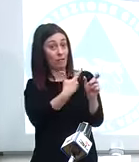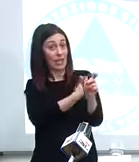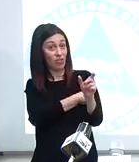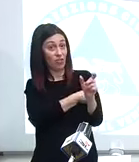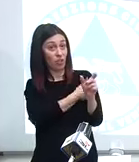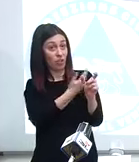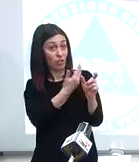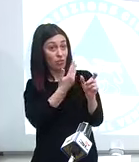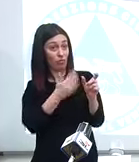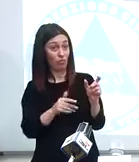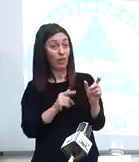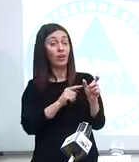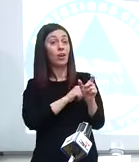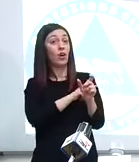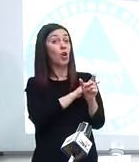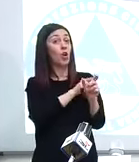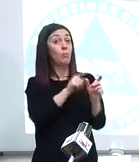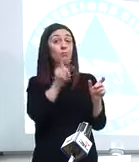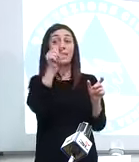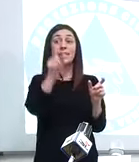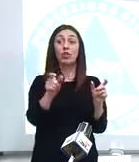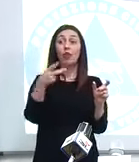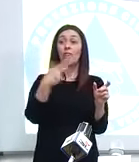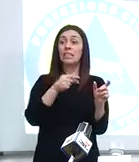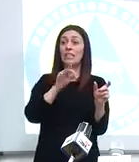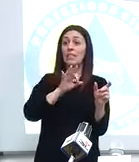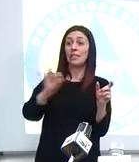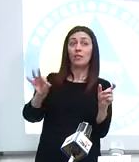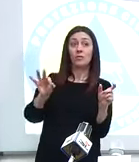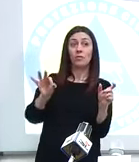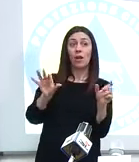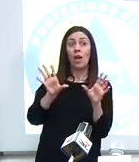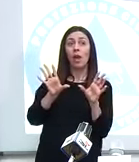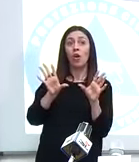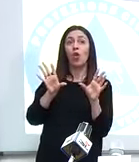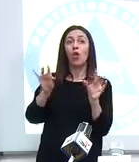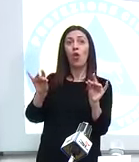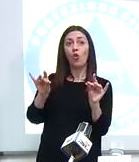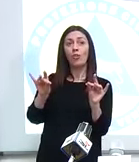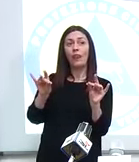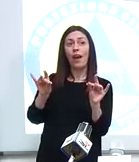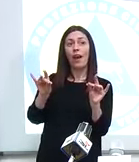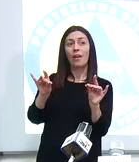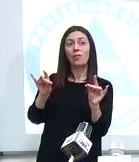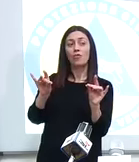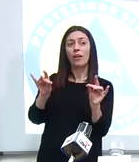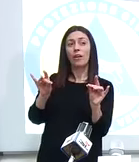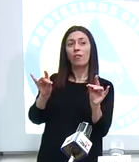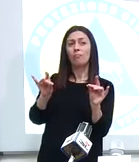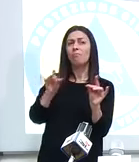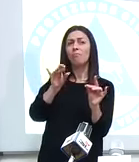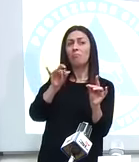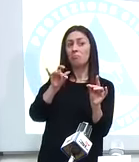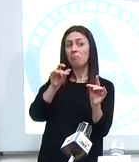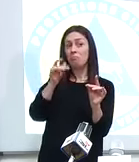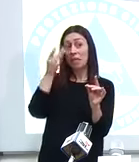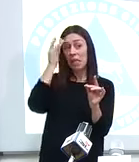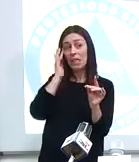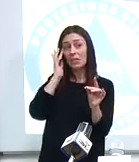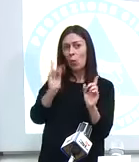possano contagiare chi non è vaccinato? Non ho nessuna, diciamo, percentuale in questo senso.